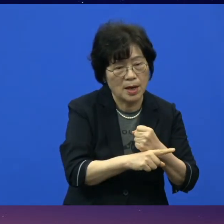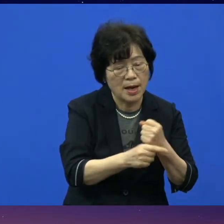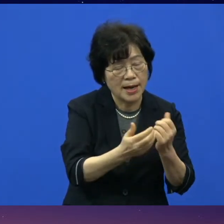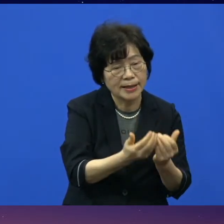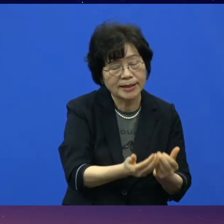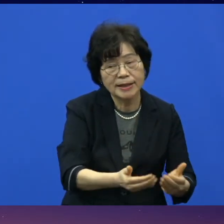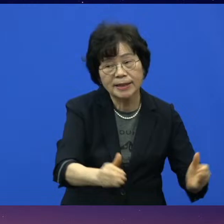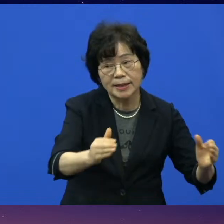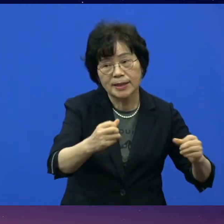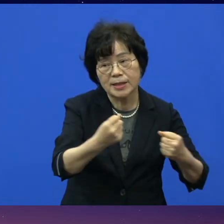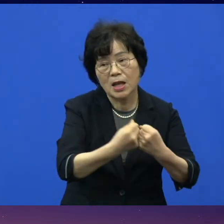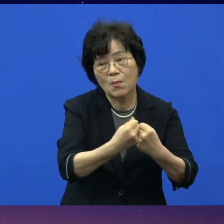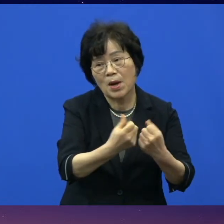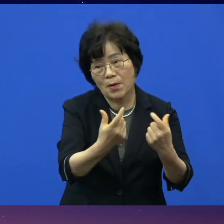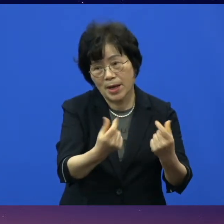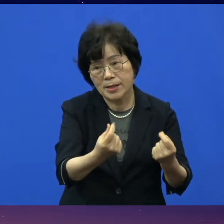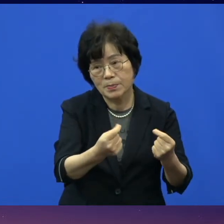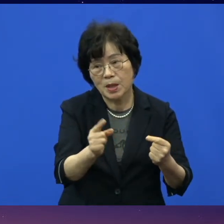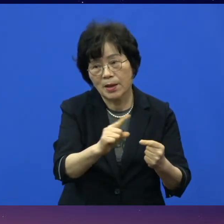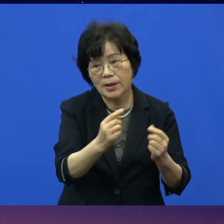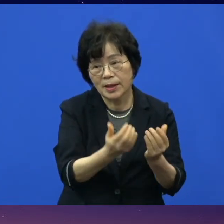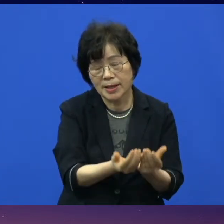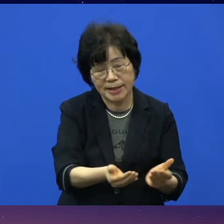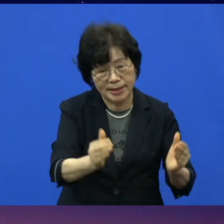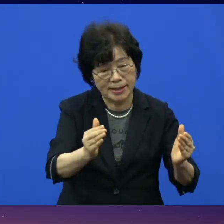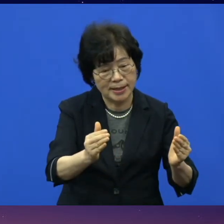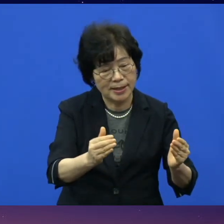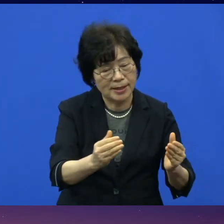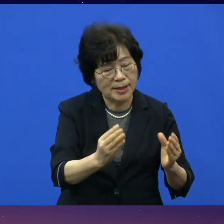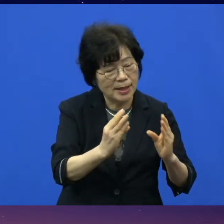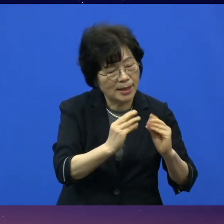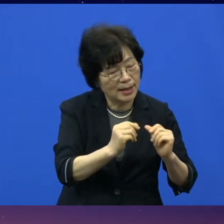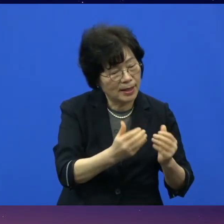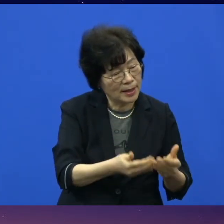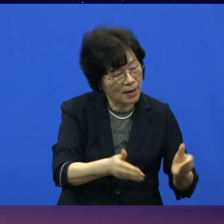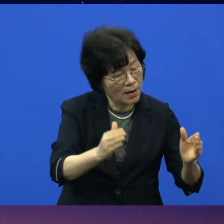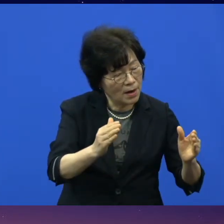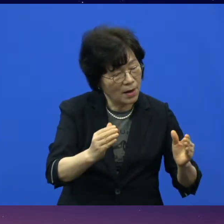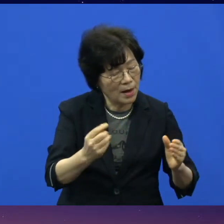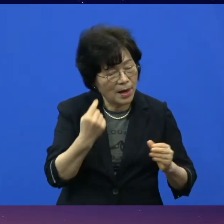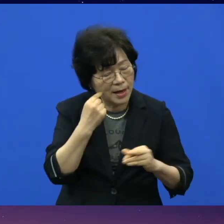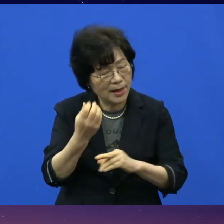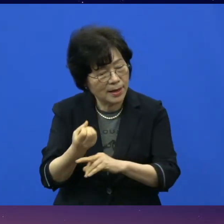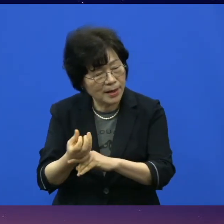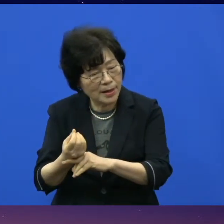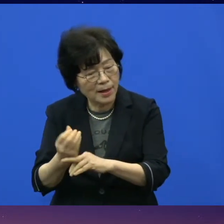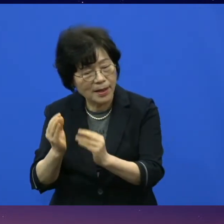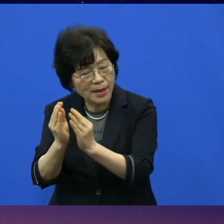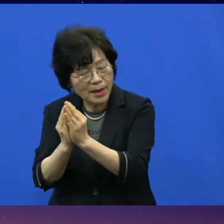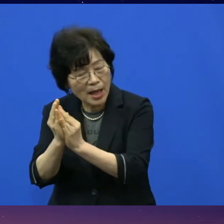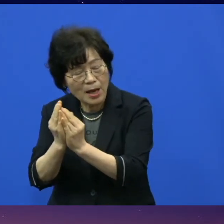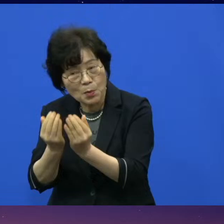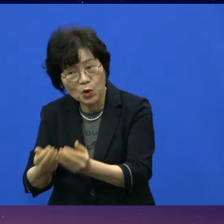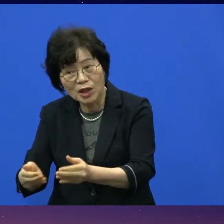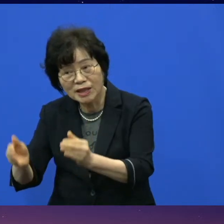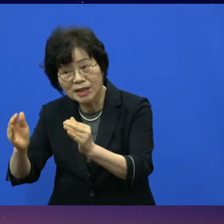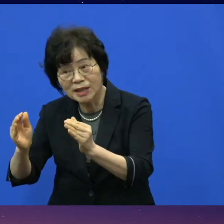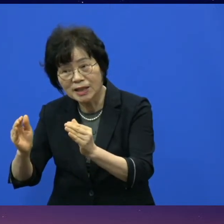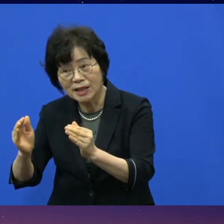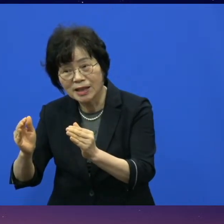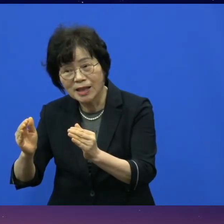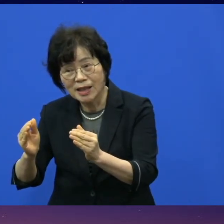싸움이라는 그릇 싸움. 어떤 그릇이냐는 거죠. 금이냐, 다이아몬드냐, 크리스탈이냐.